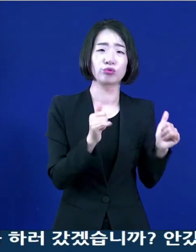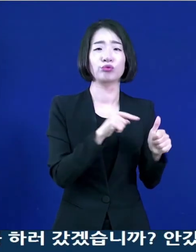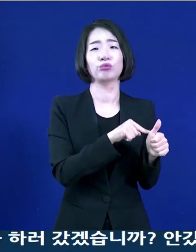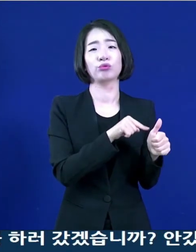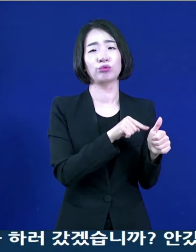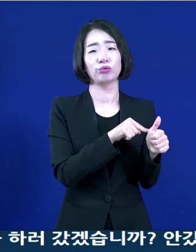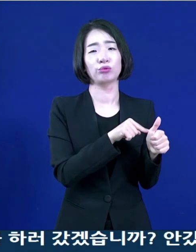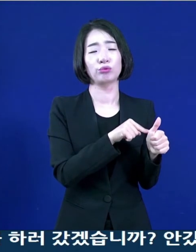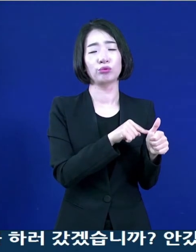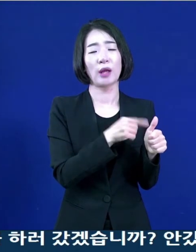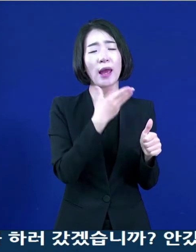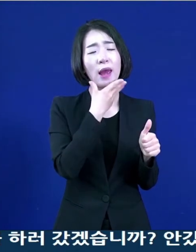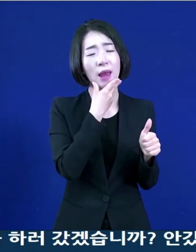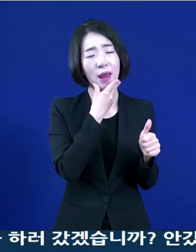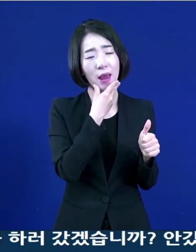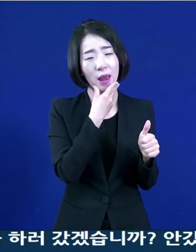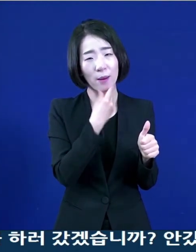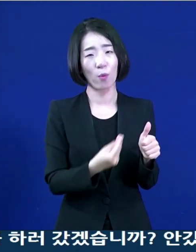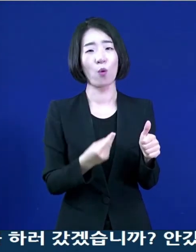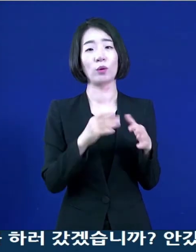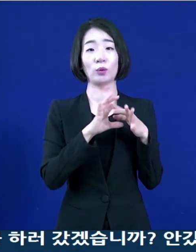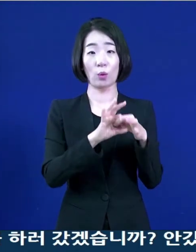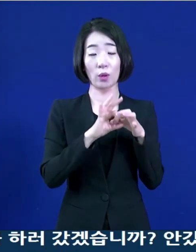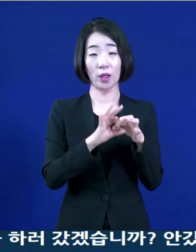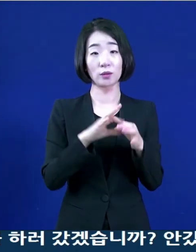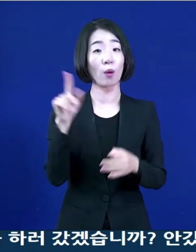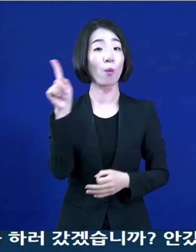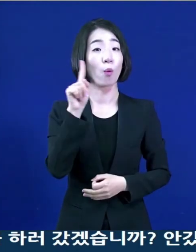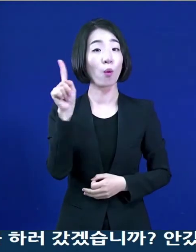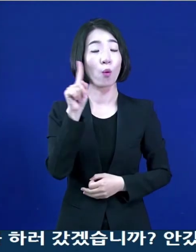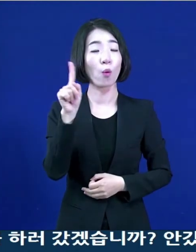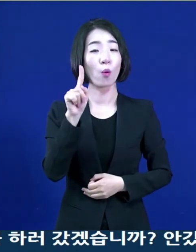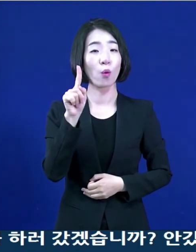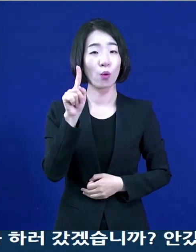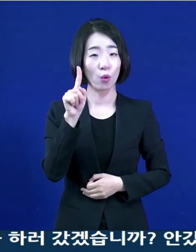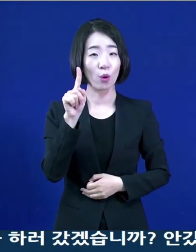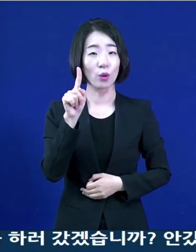무엇을 우리는 배울 수 있을까? 이거 성경적인 교훈입니다. 성경은요,